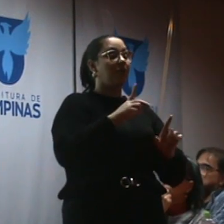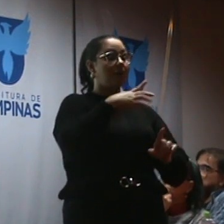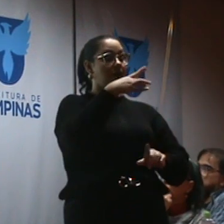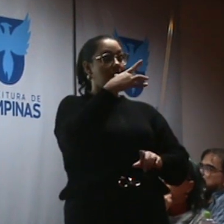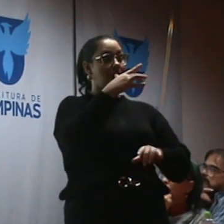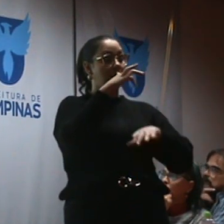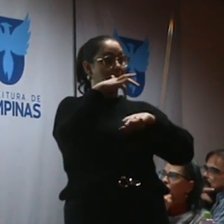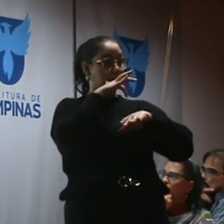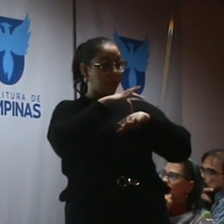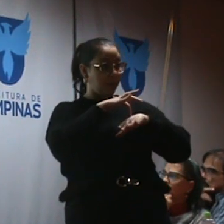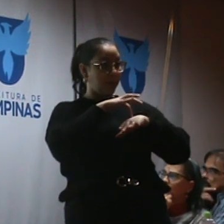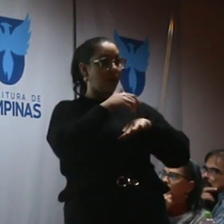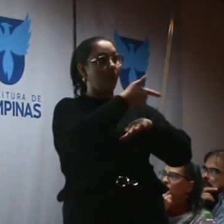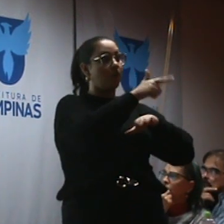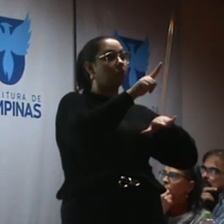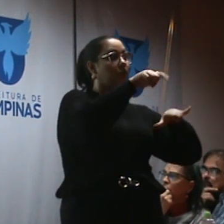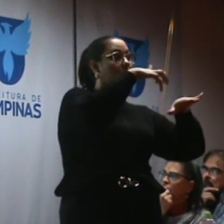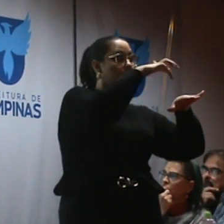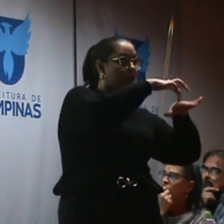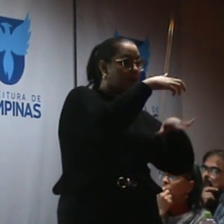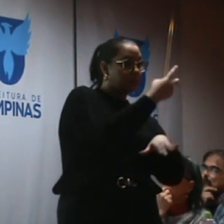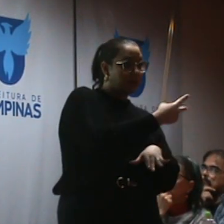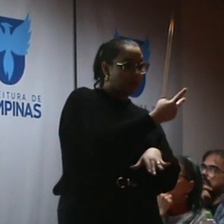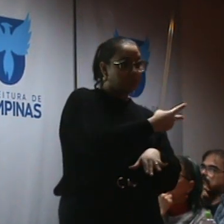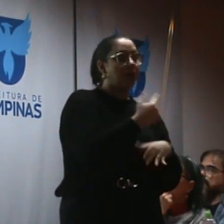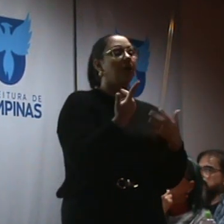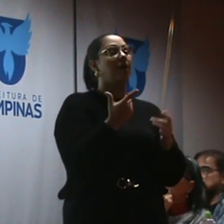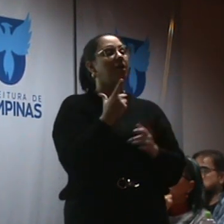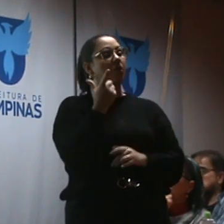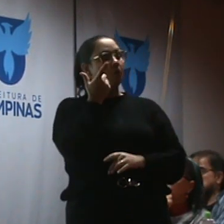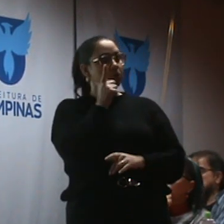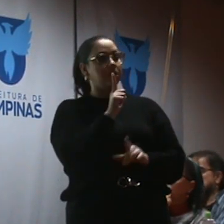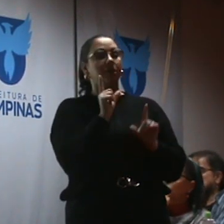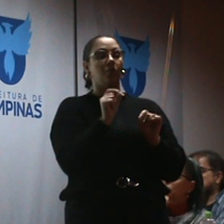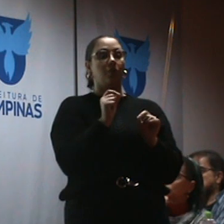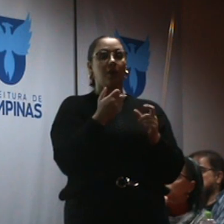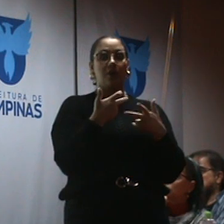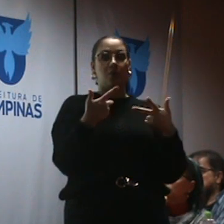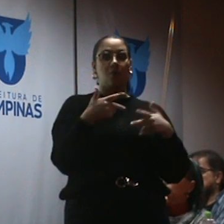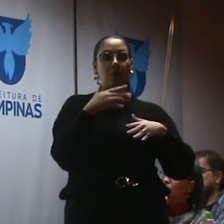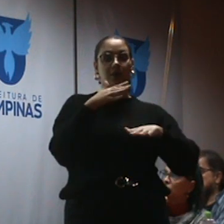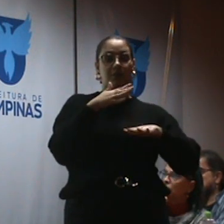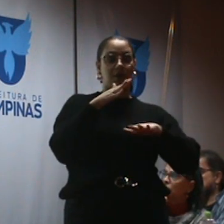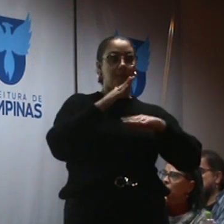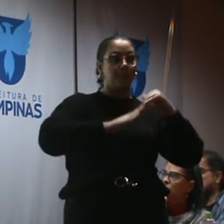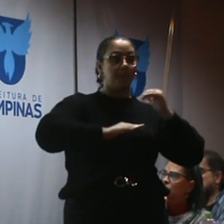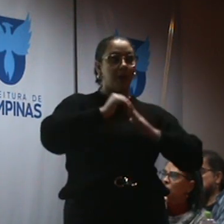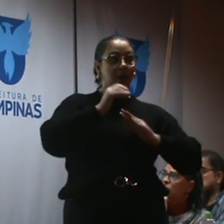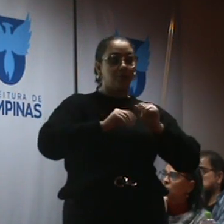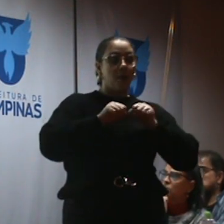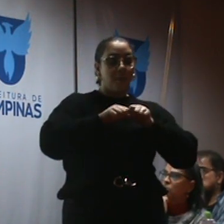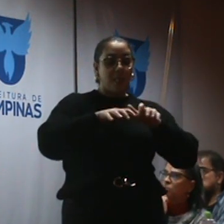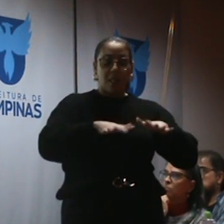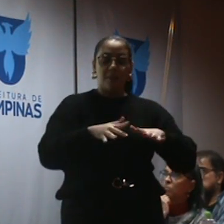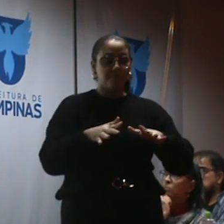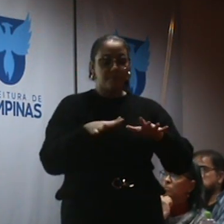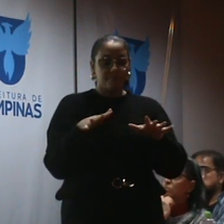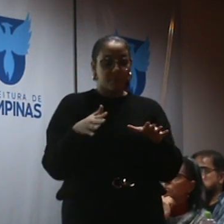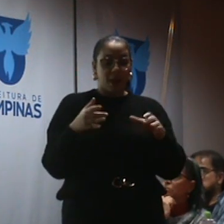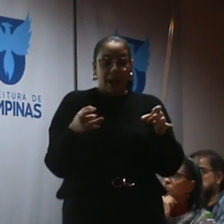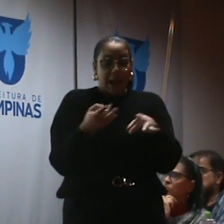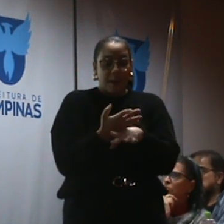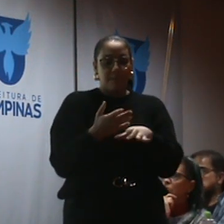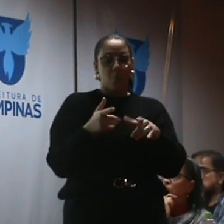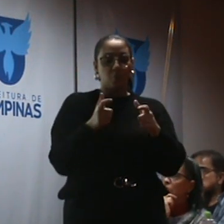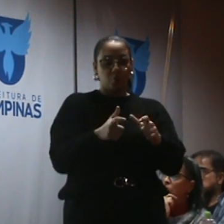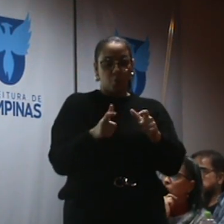na região sudoeste, mas felizmente a gente conseguiu lançar a mão aí das ações de campo e conter, não tendo mais transmissão lá no